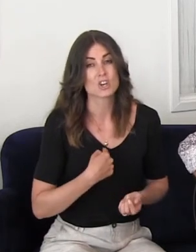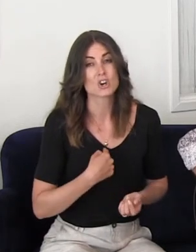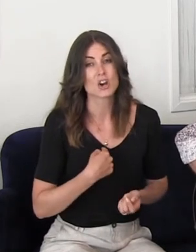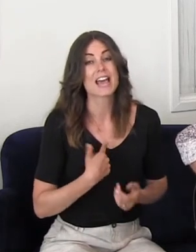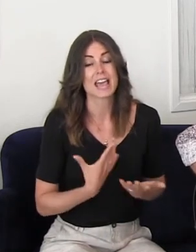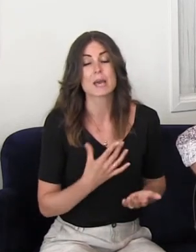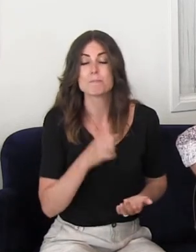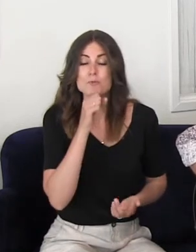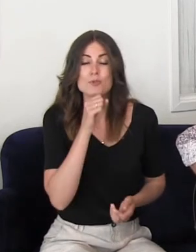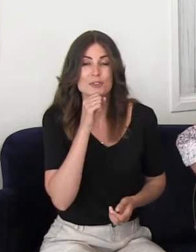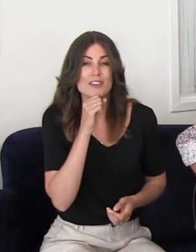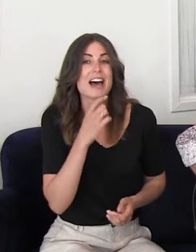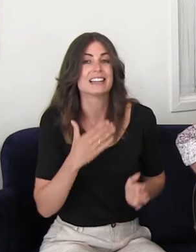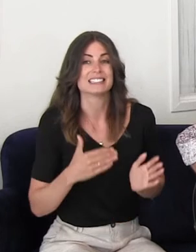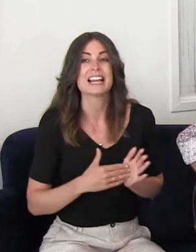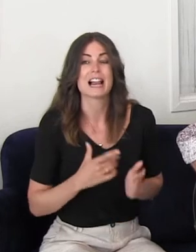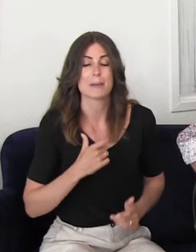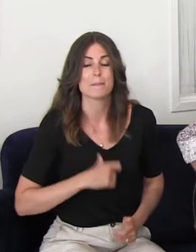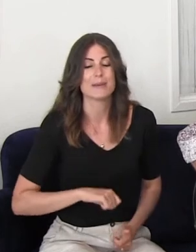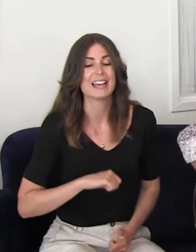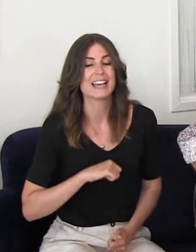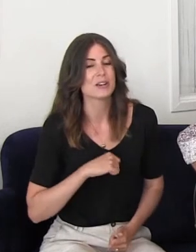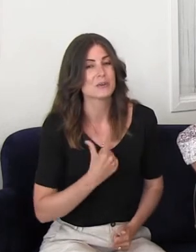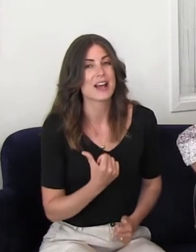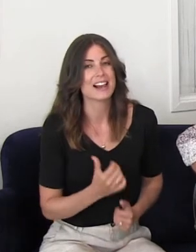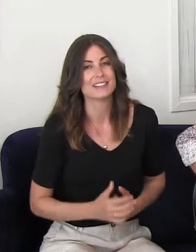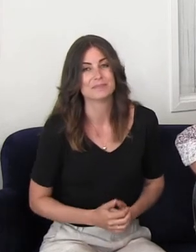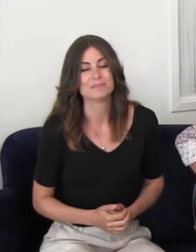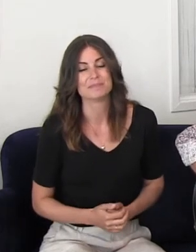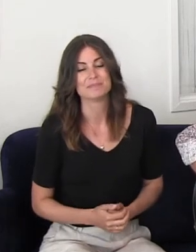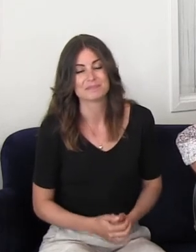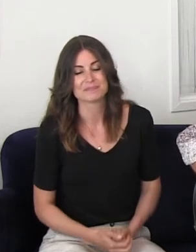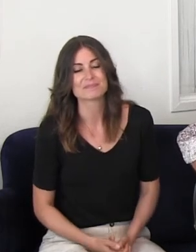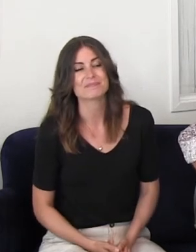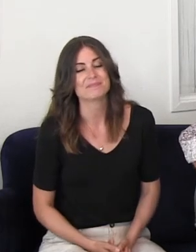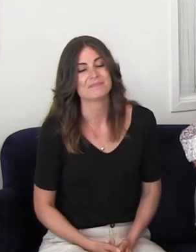men jag är morfar till mig själv.